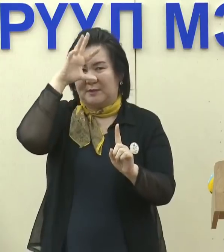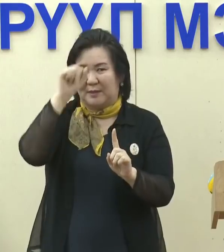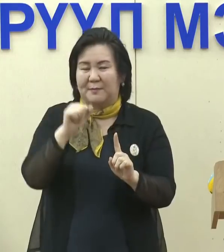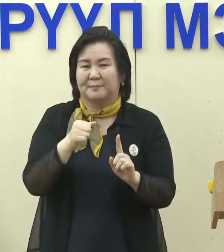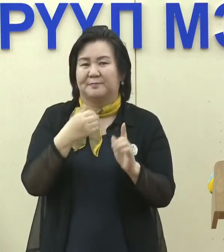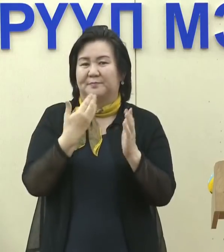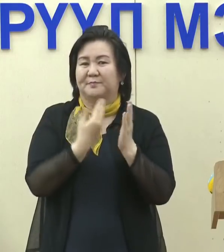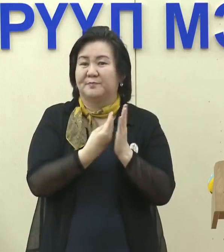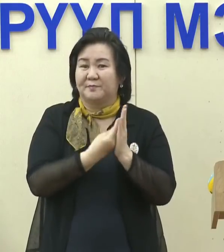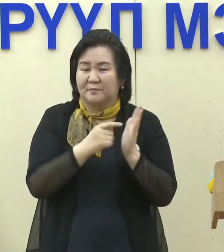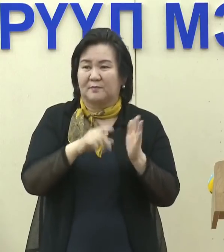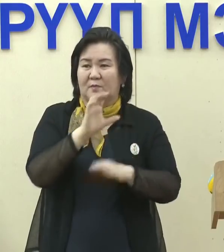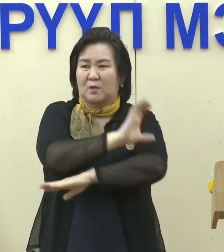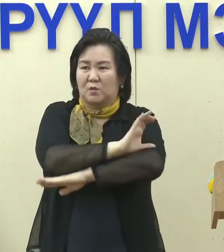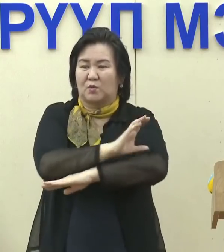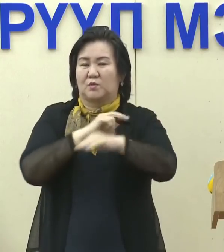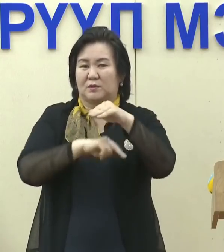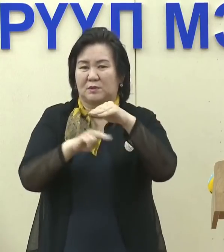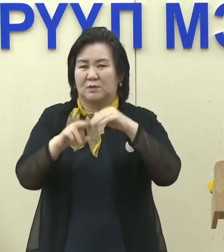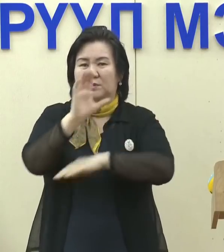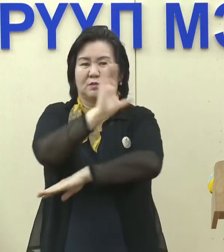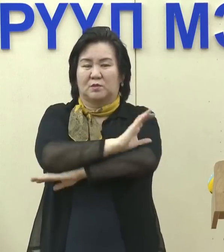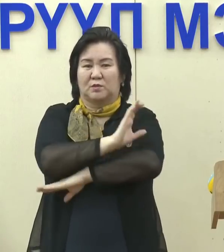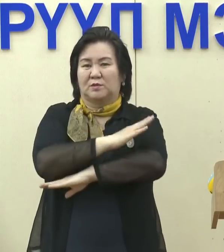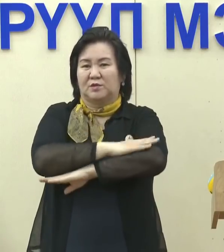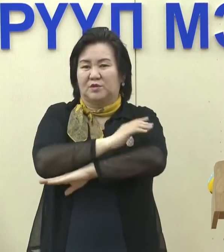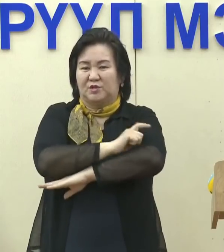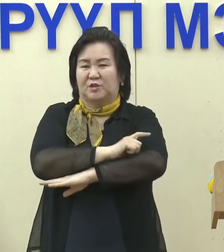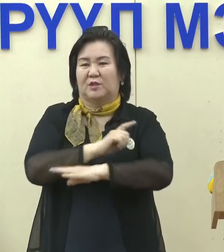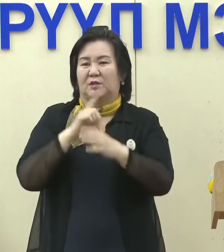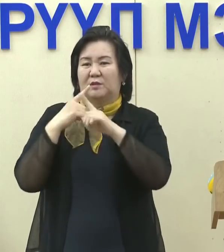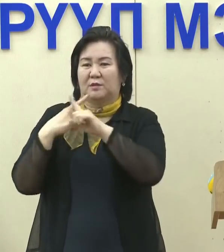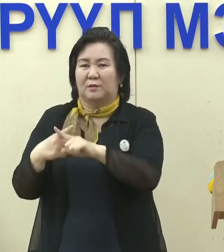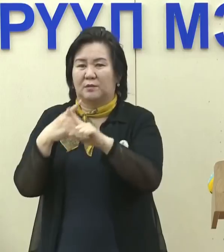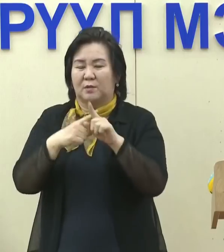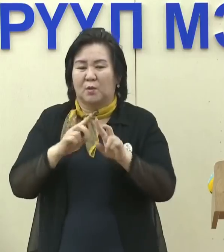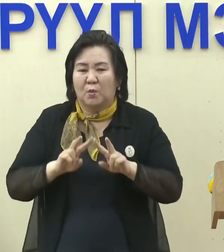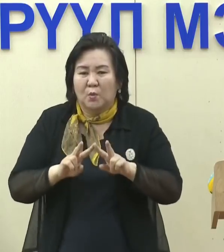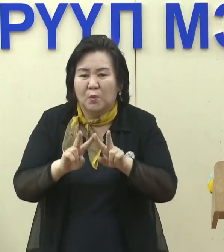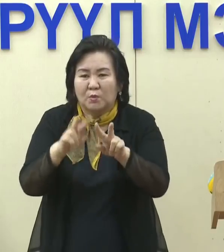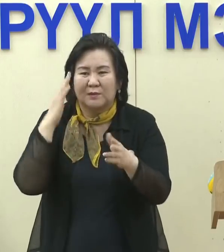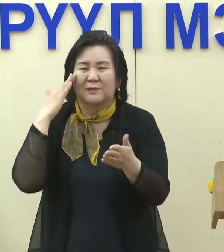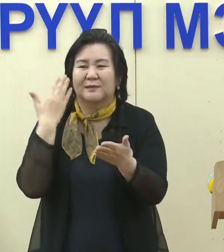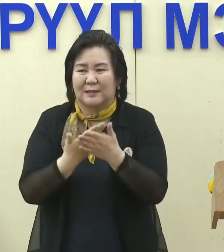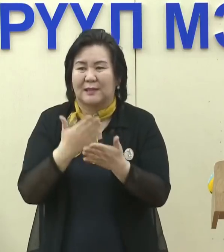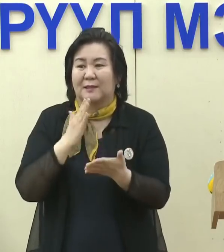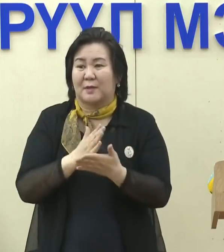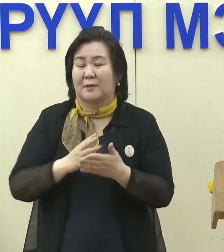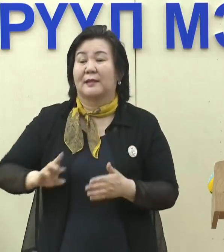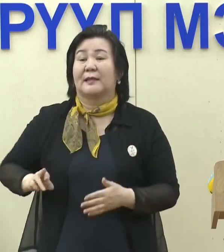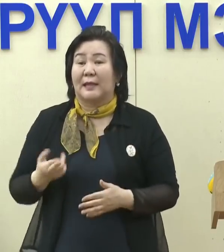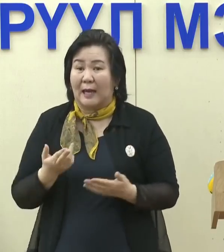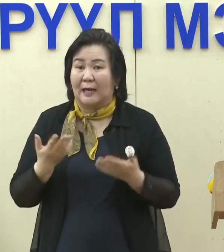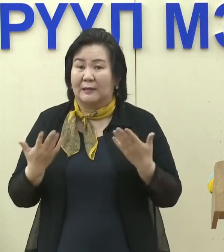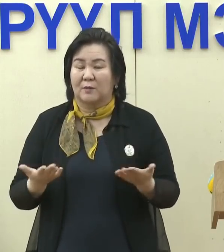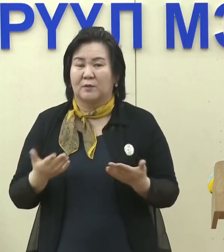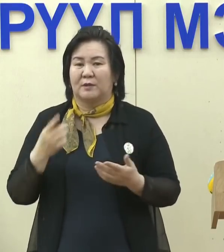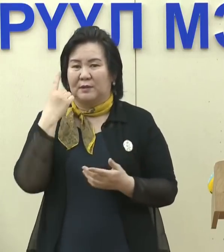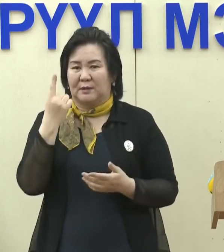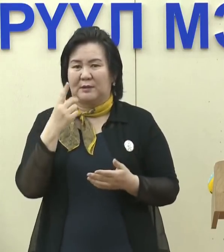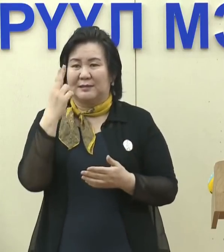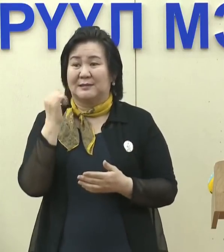одоо сургууль хүүхдийн хичээлийн хөл хорой бол одоо үргэлжлүүлэх юм саналтай байгаа. Тэгэхээр энэ яаж байгаа юм бэ гэхээр нэгдүгээр